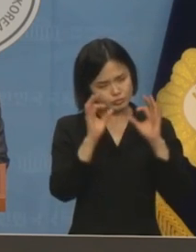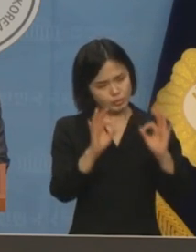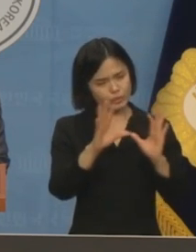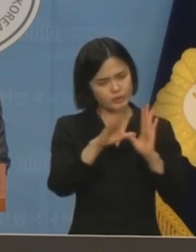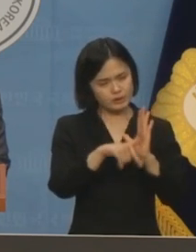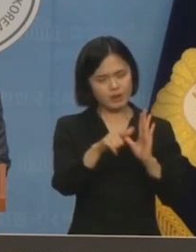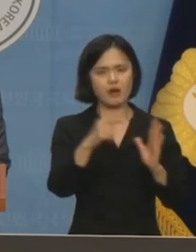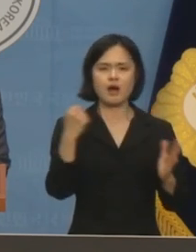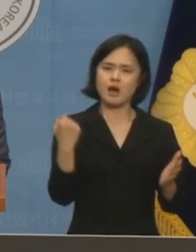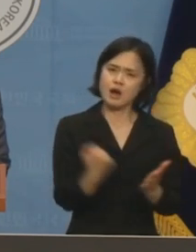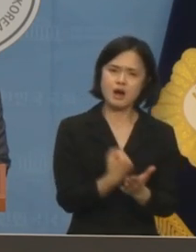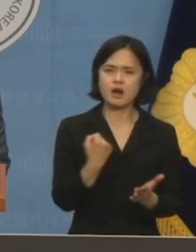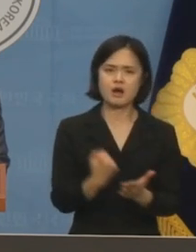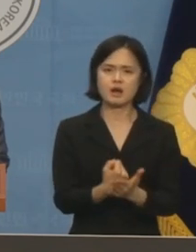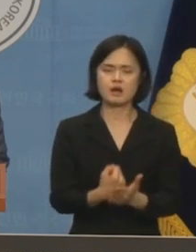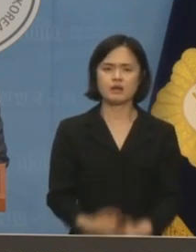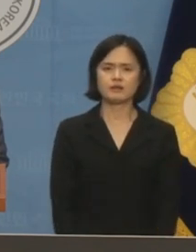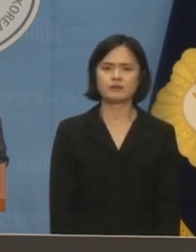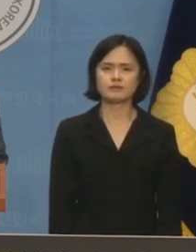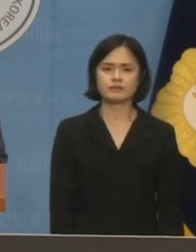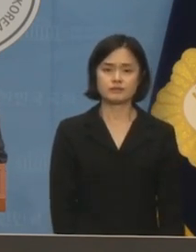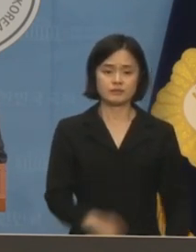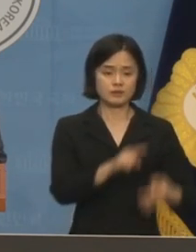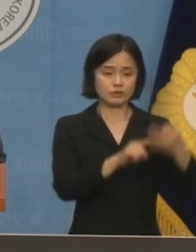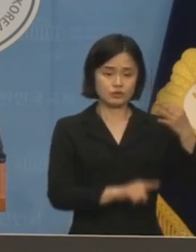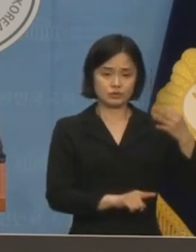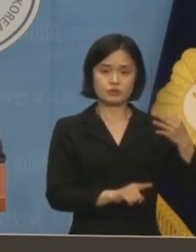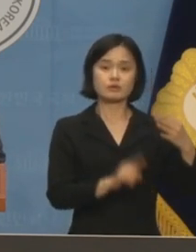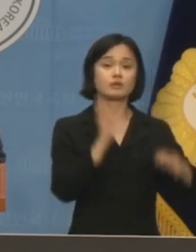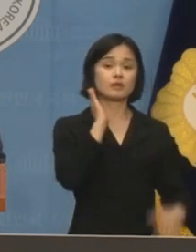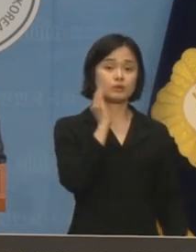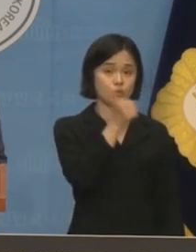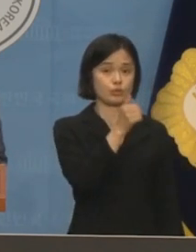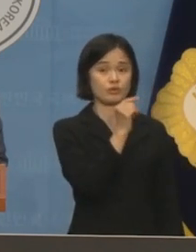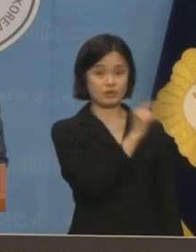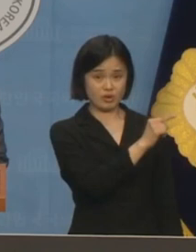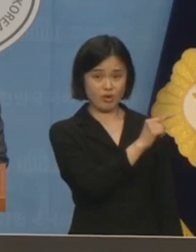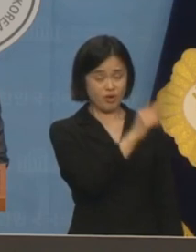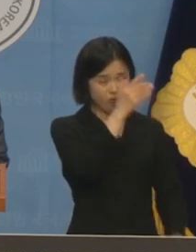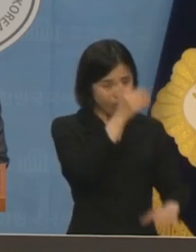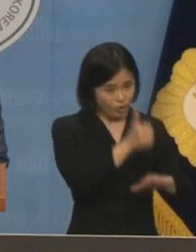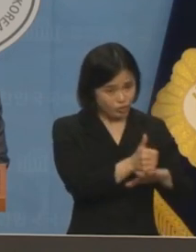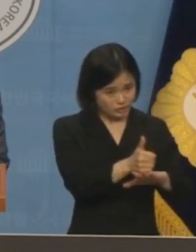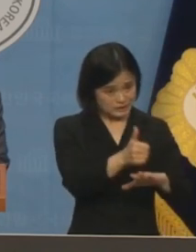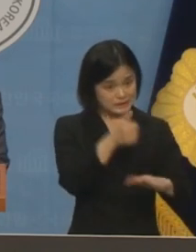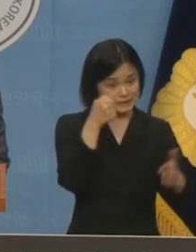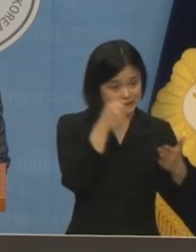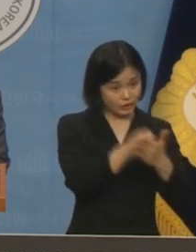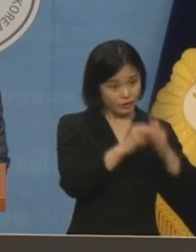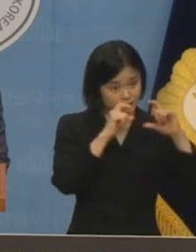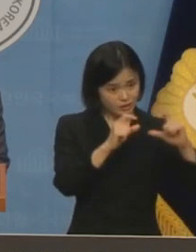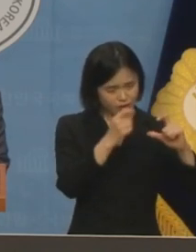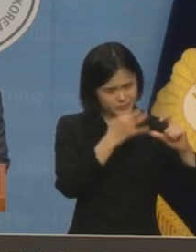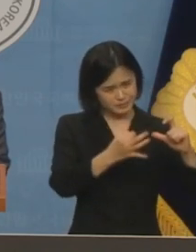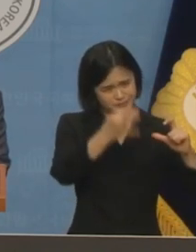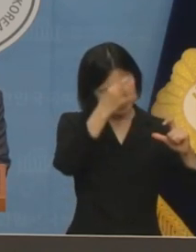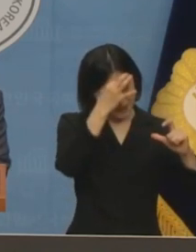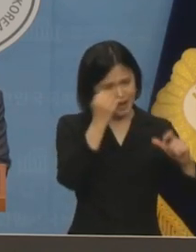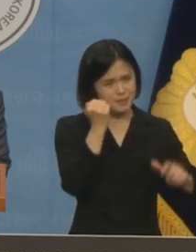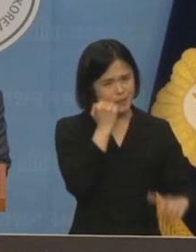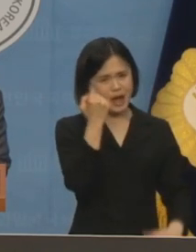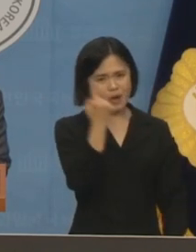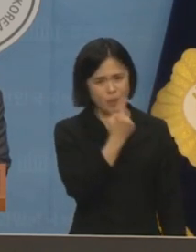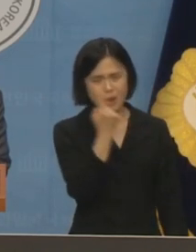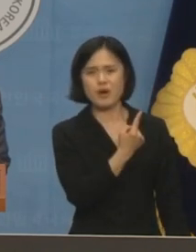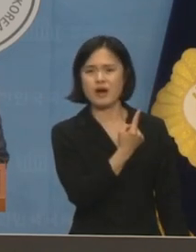수 없다. 이는 결국 윤석열 대통령에게 부메랑으로 돌아갈 수밖에 없는 경고이며